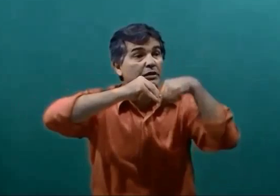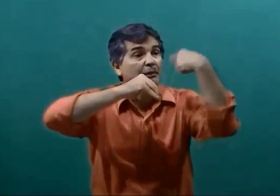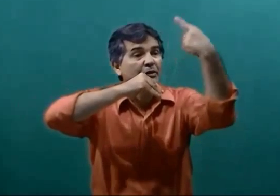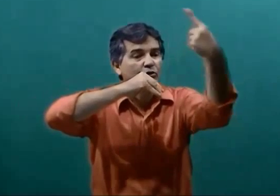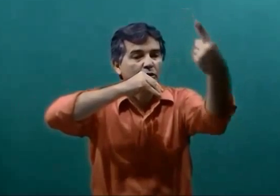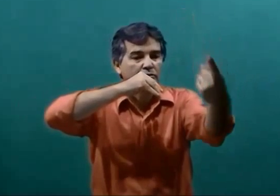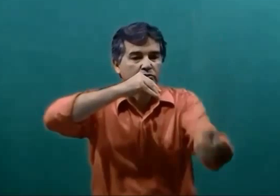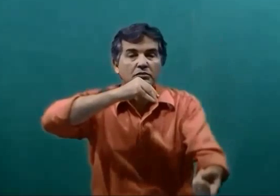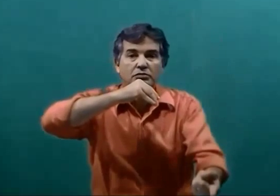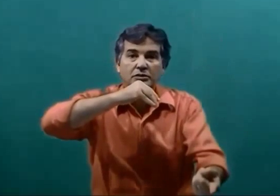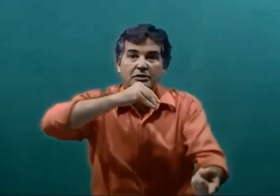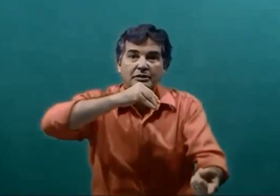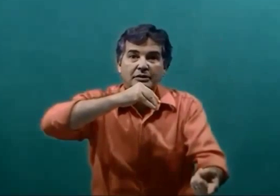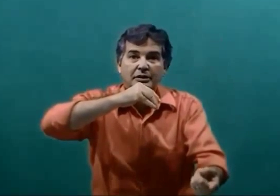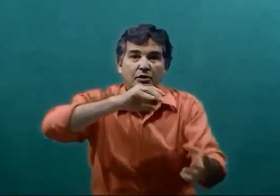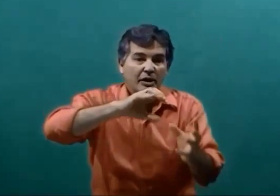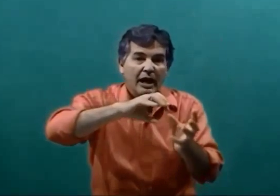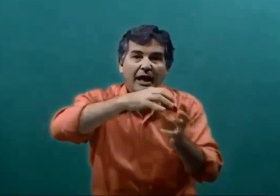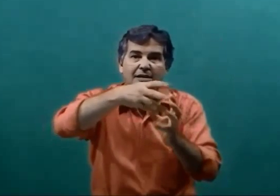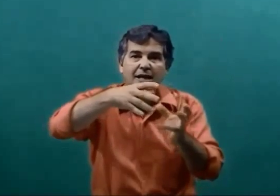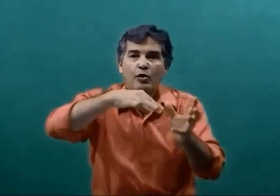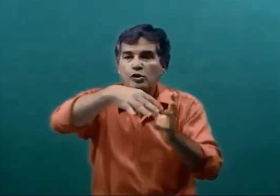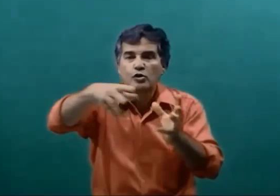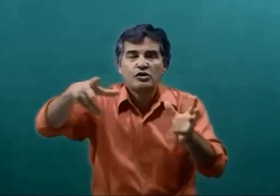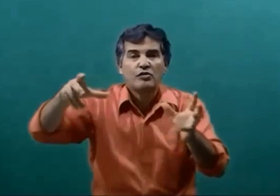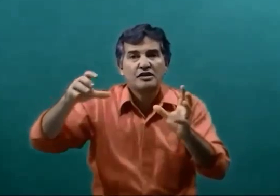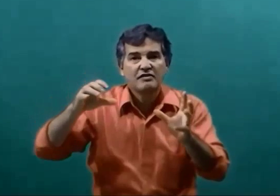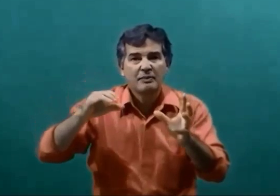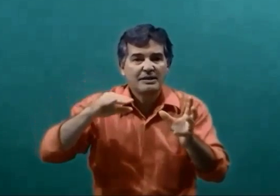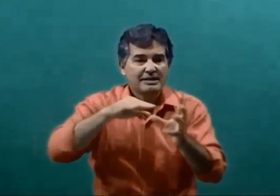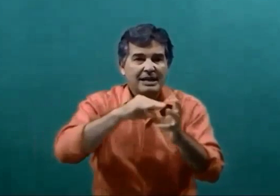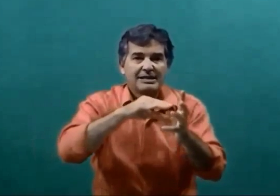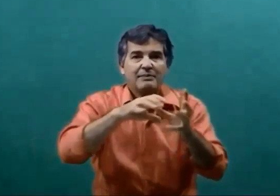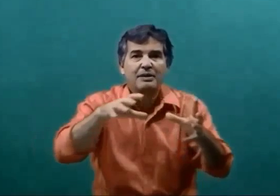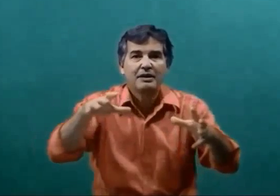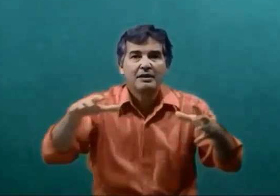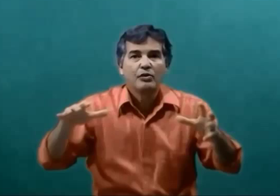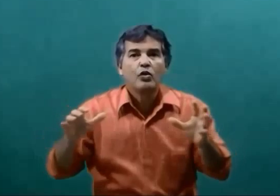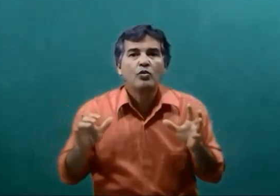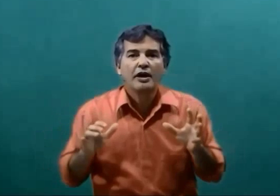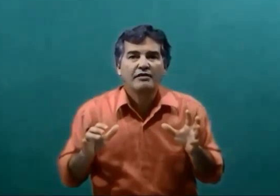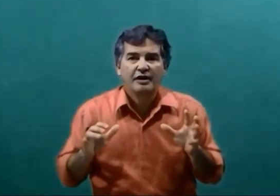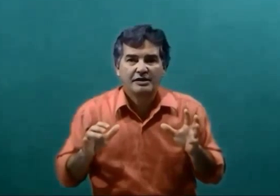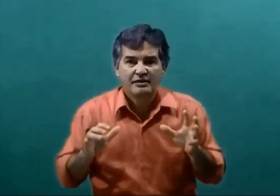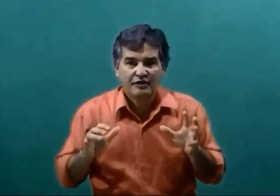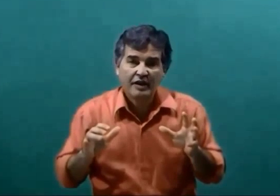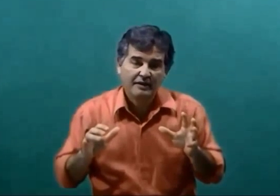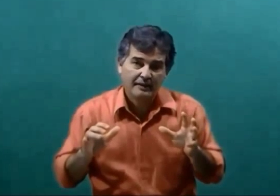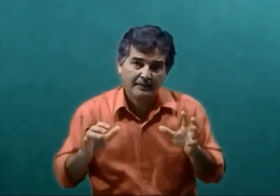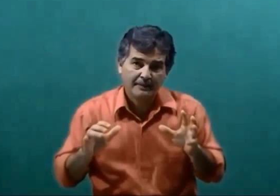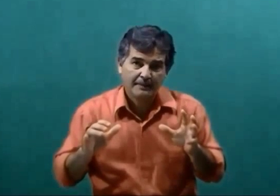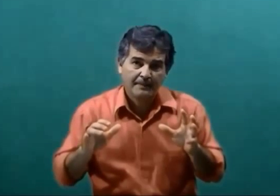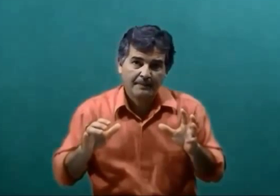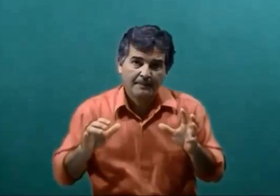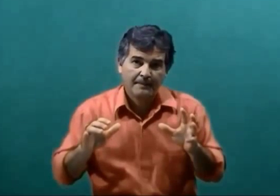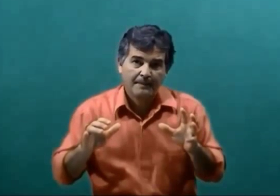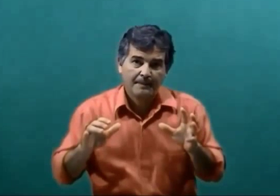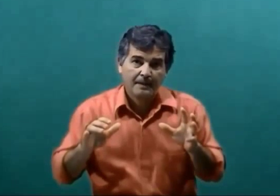a pessoa, tum. Então, é essa a construção que você vai precisar saber como é que vai ser feita.